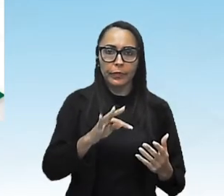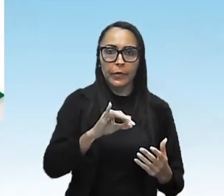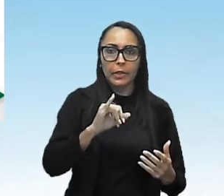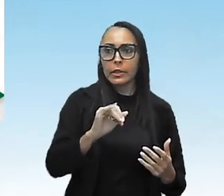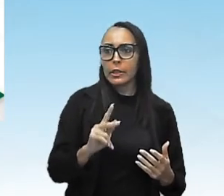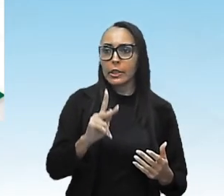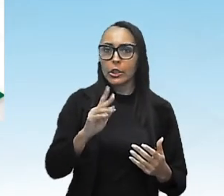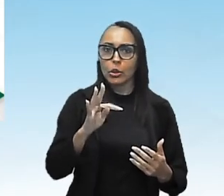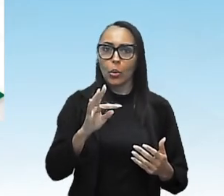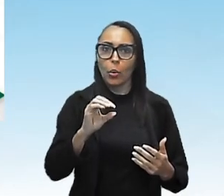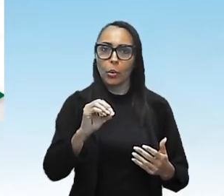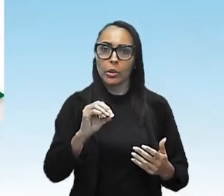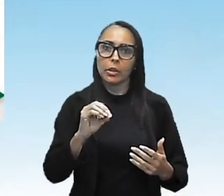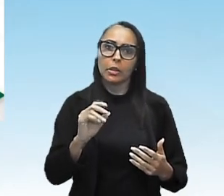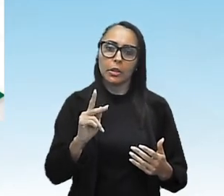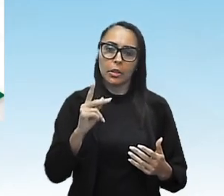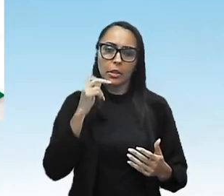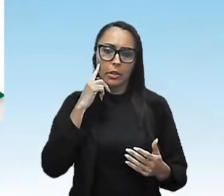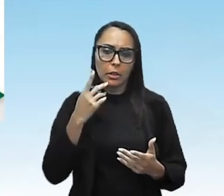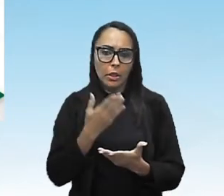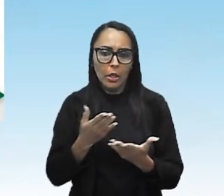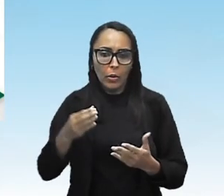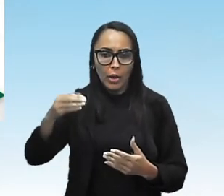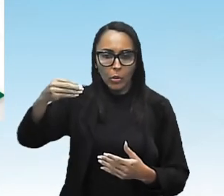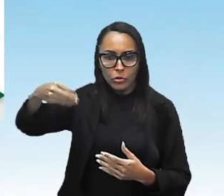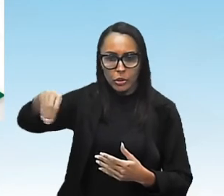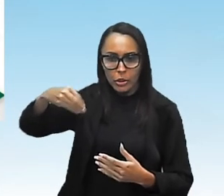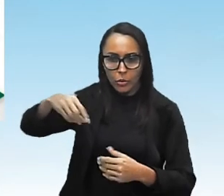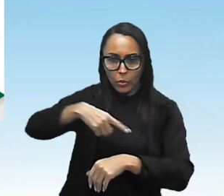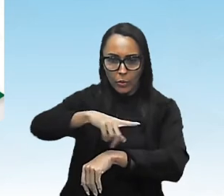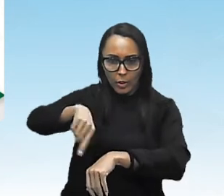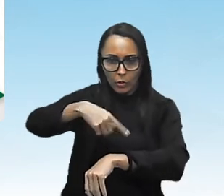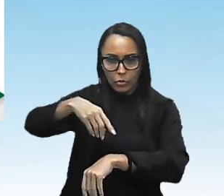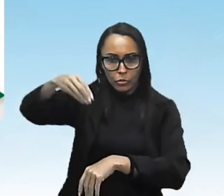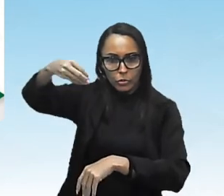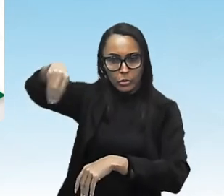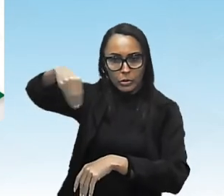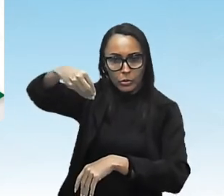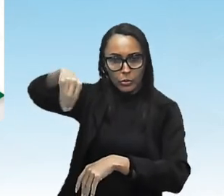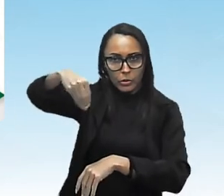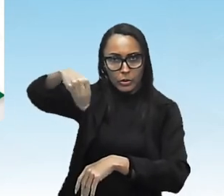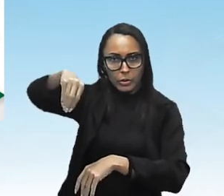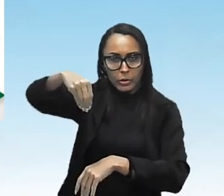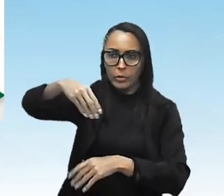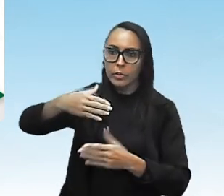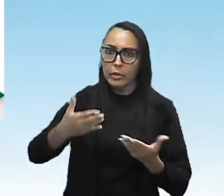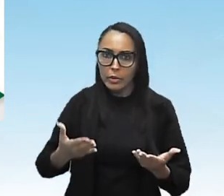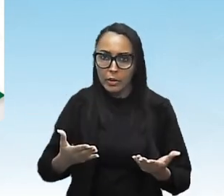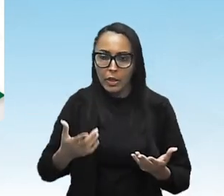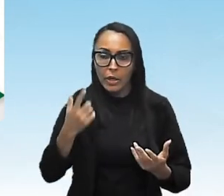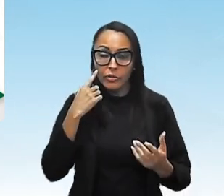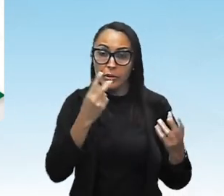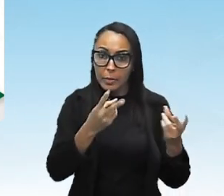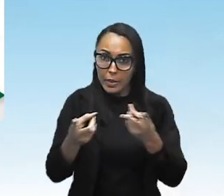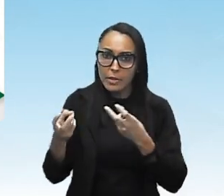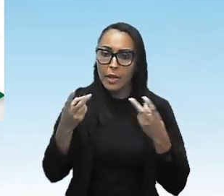a quê? A questão do relógio. Então vejam só, e nós falamos de neologismos. Mas o que